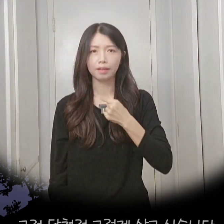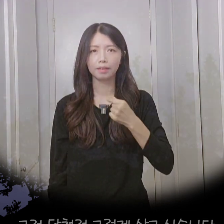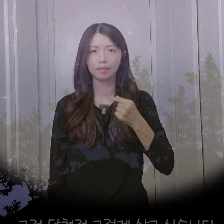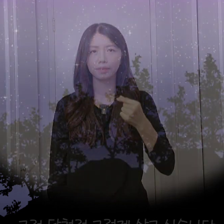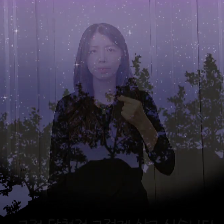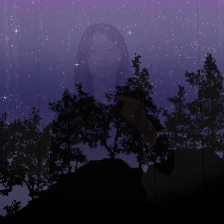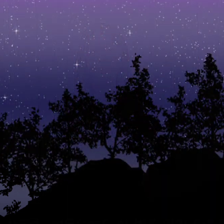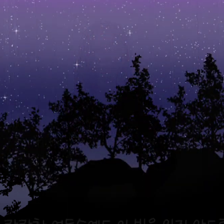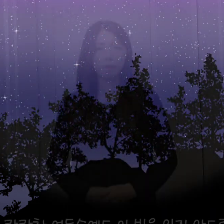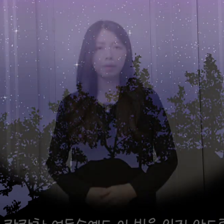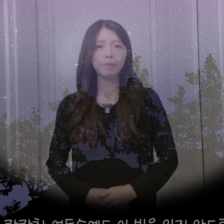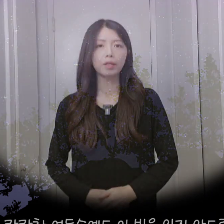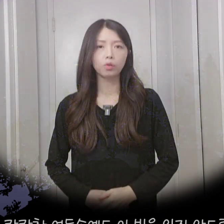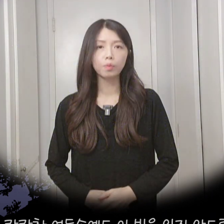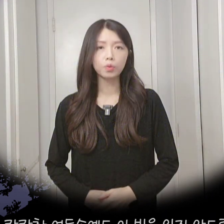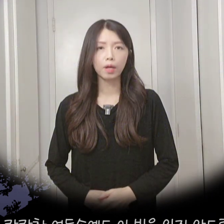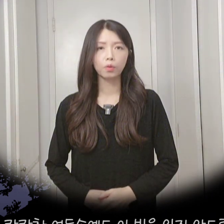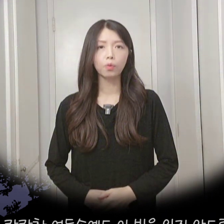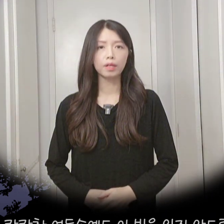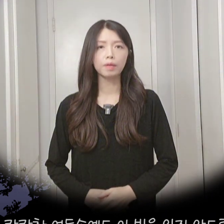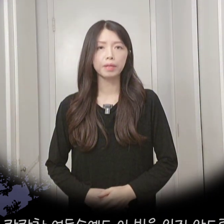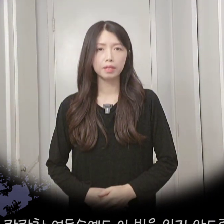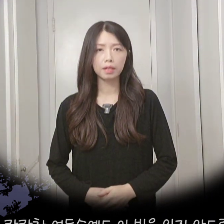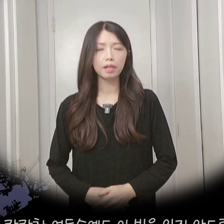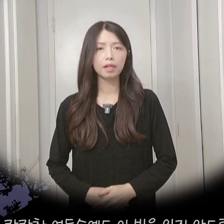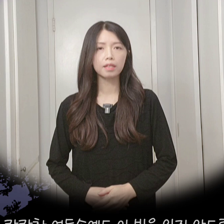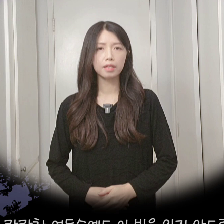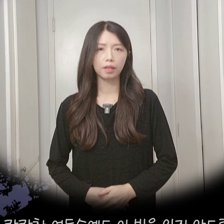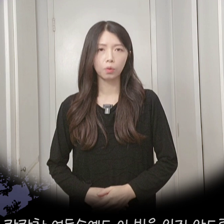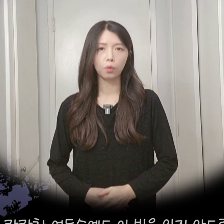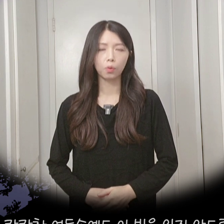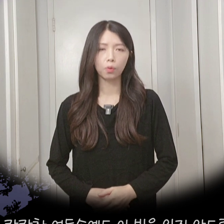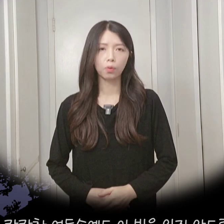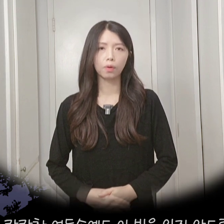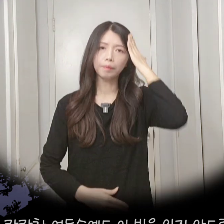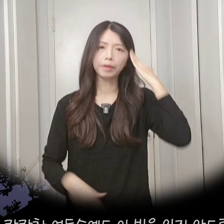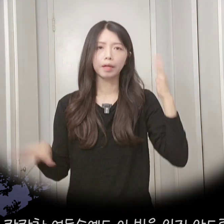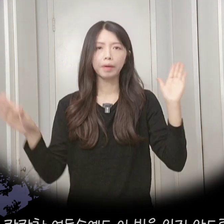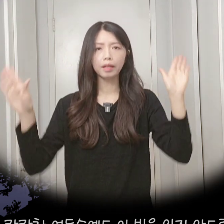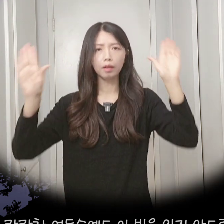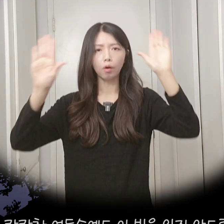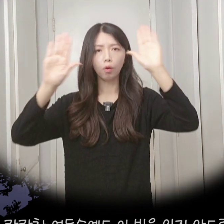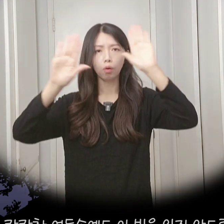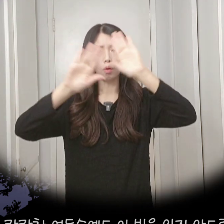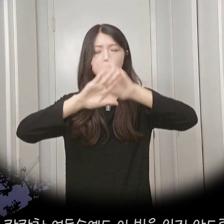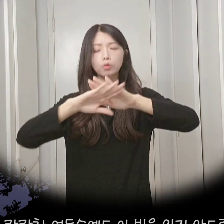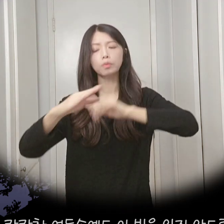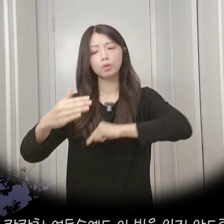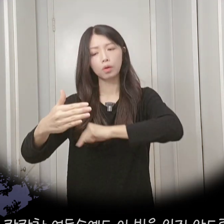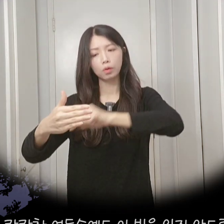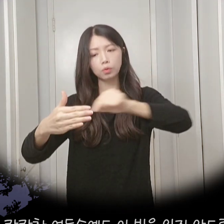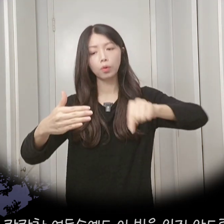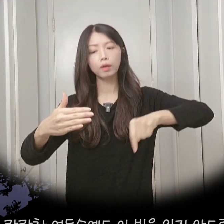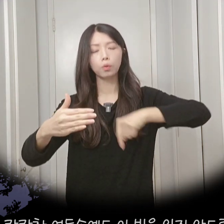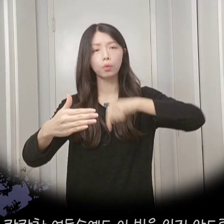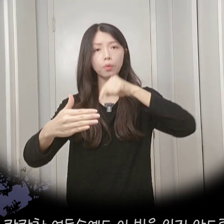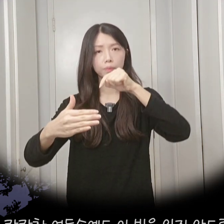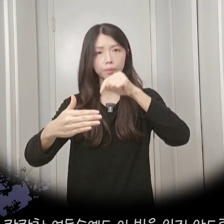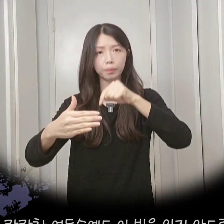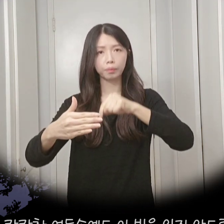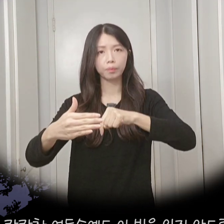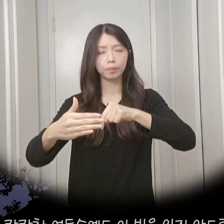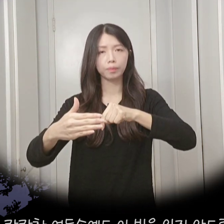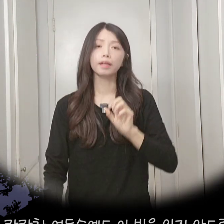싶습니다. 캄캄한 어둠 속에도 이 빛을 잃지 않도록, 캄캄한 어둠